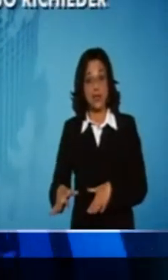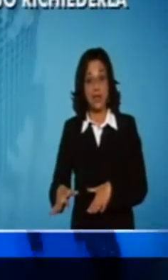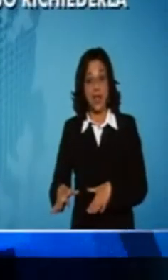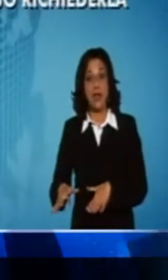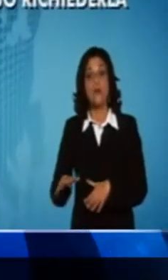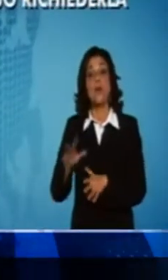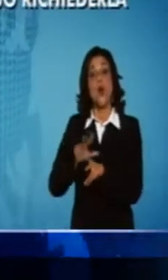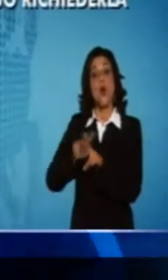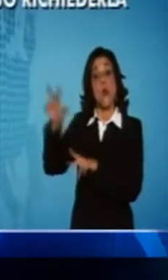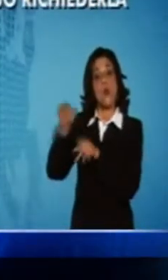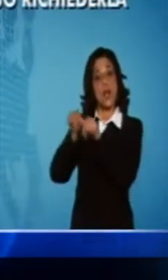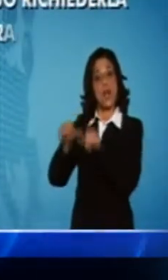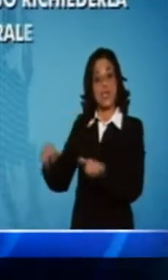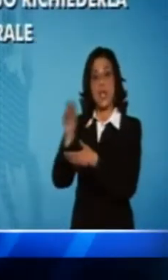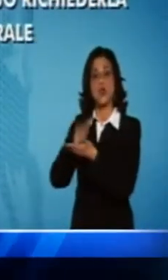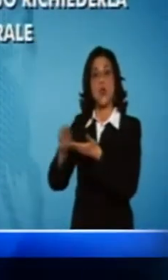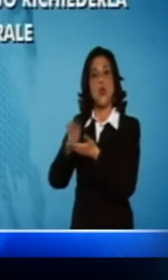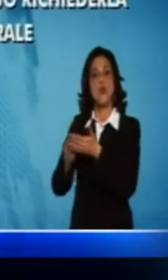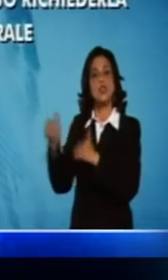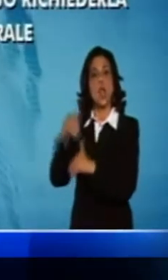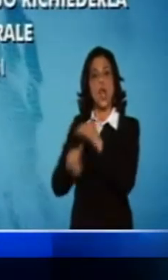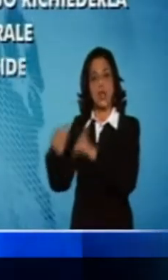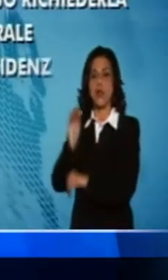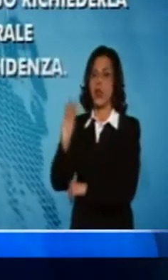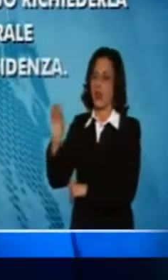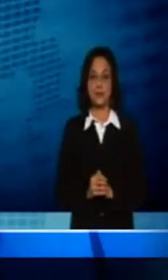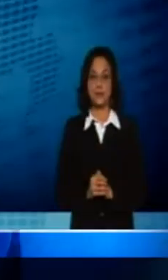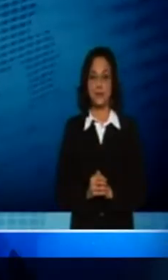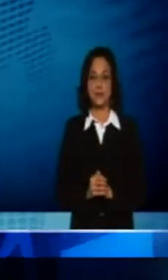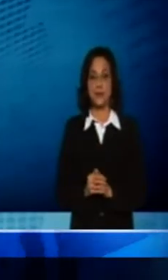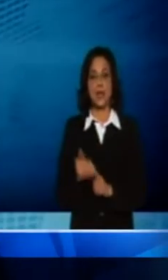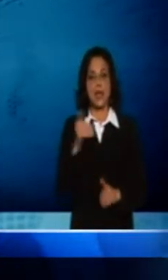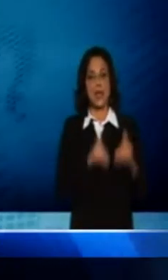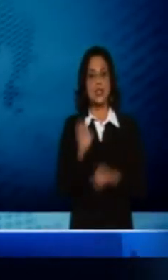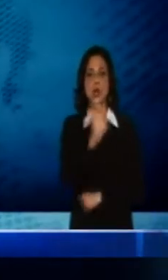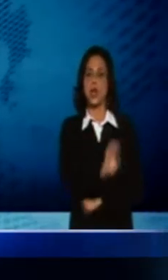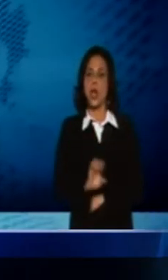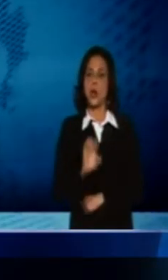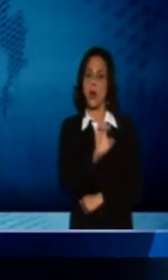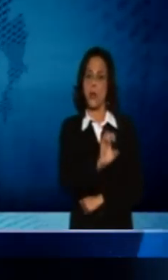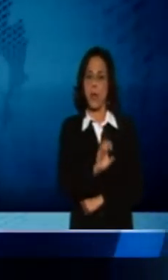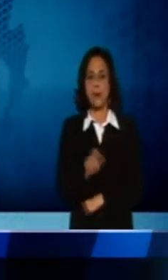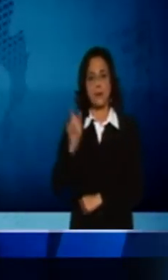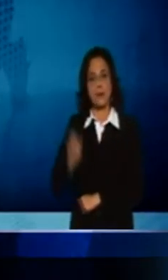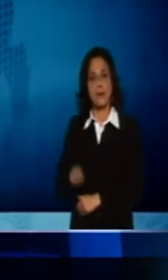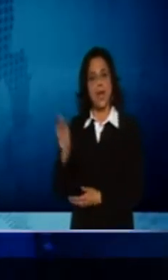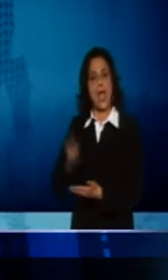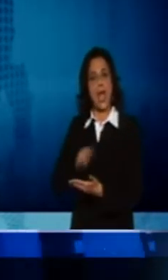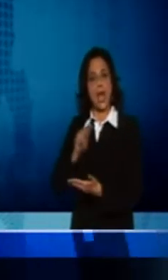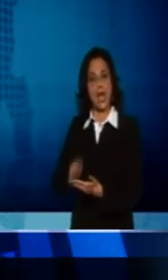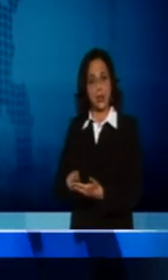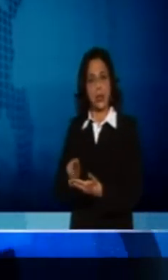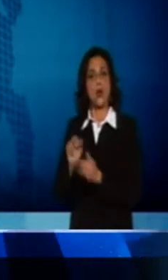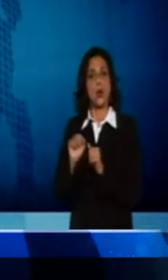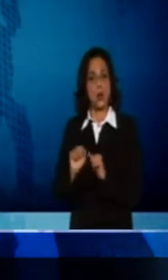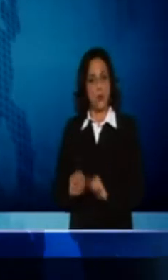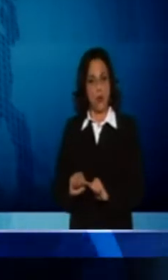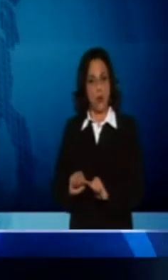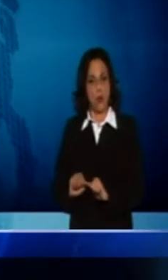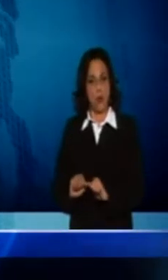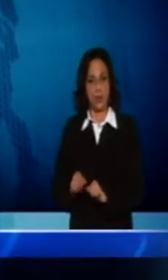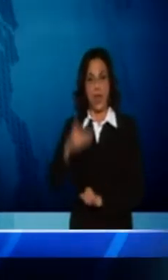anche nella stessa giornata di domenica per la circoscrizione dell'italia insulare sicilia e sardegna la scheda è di colore